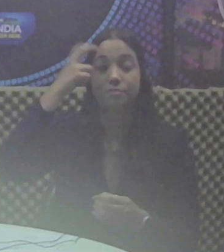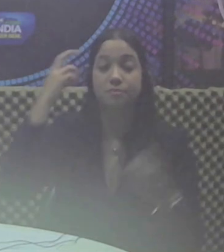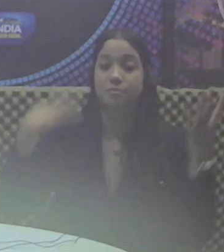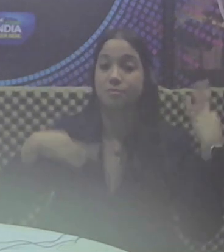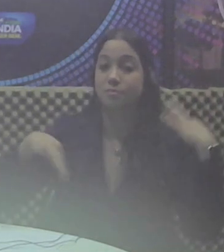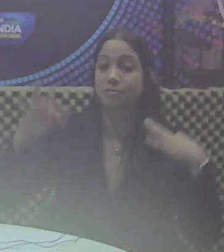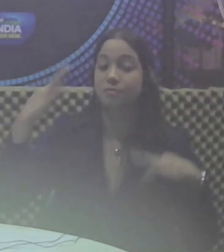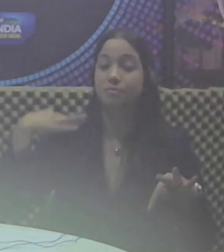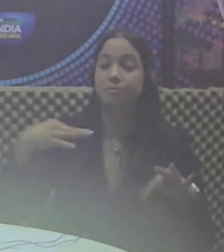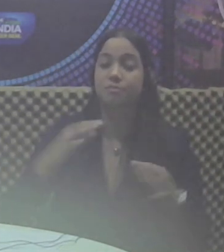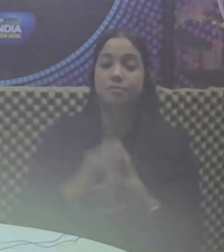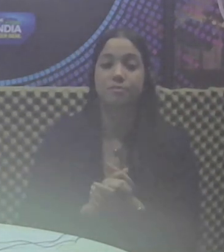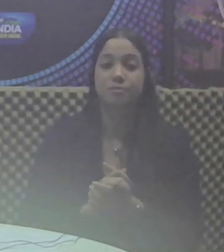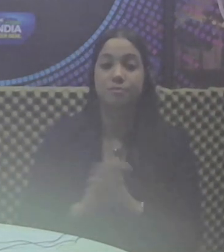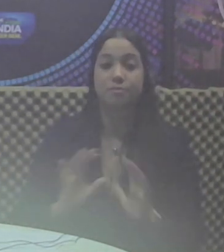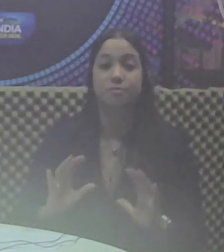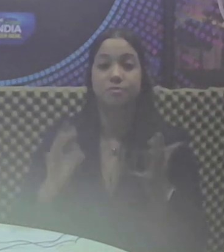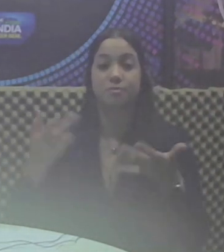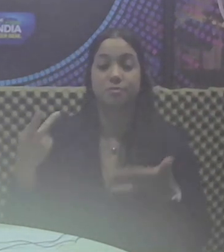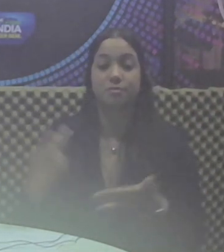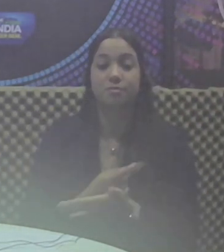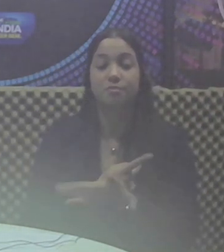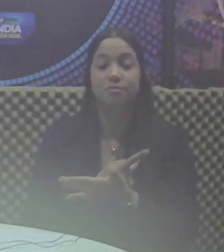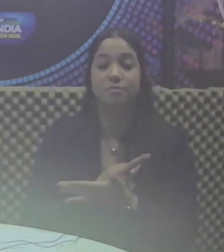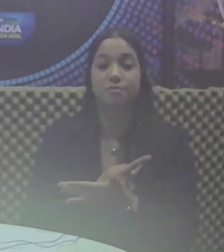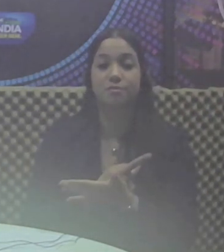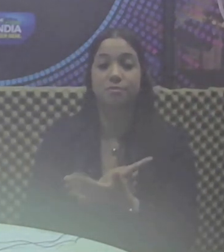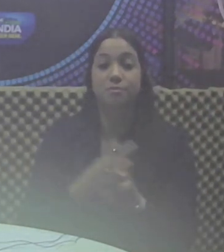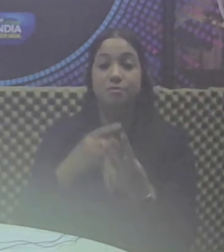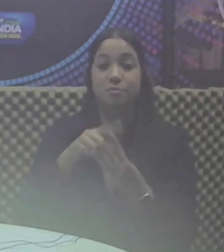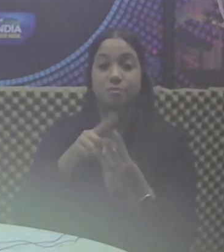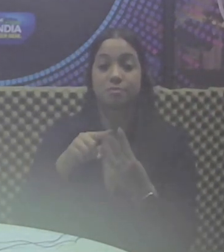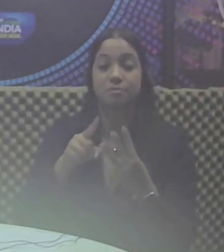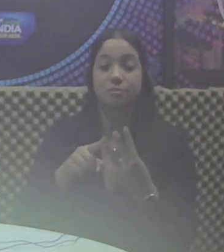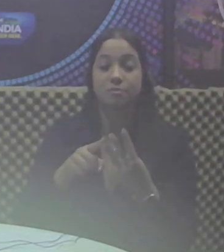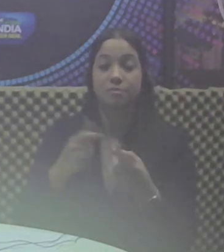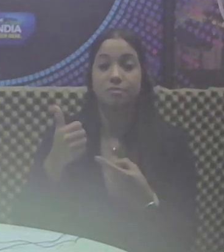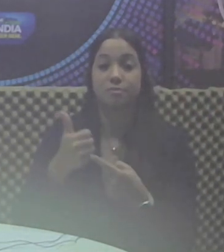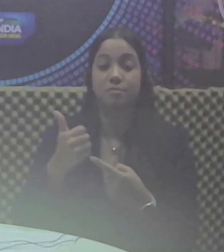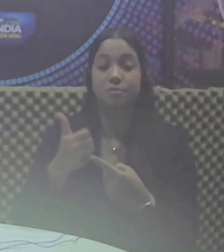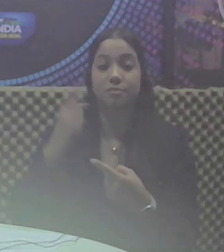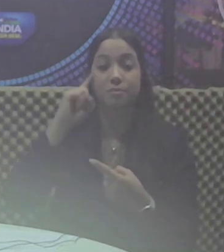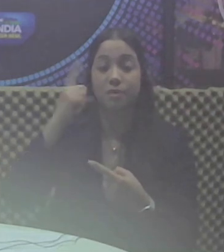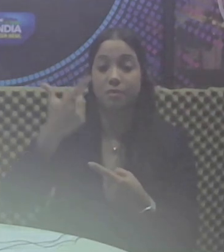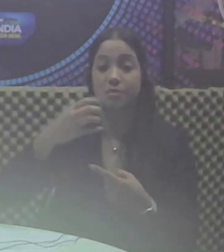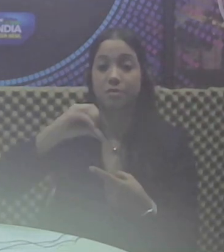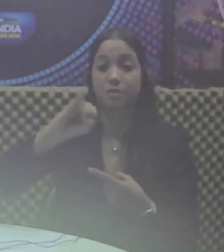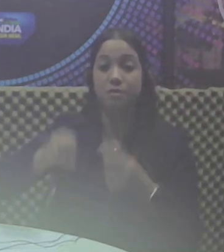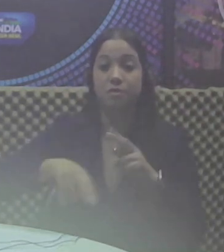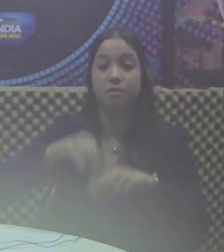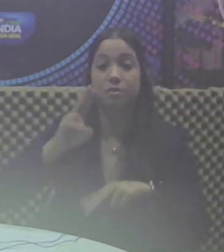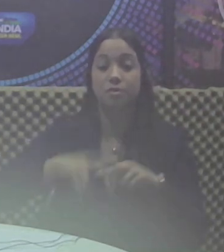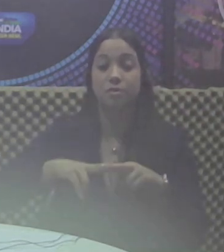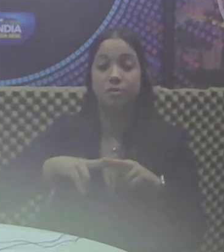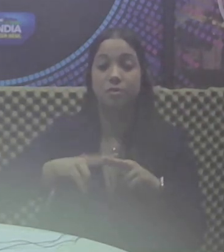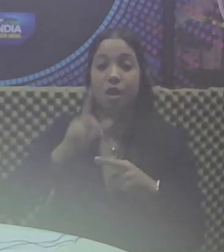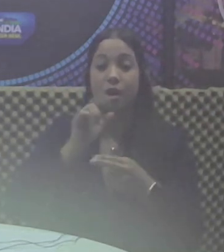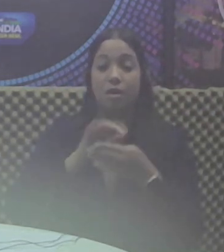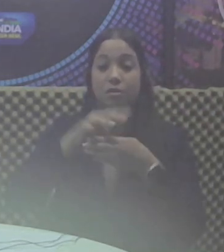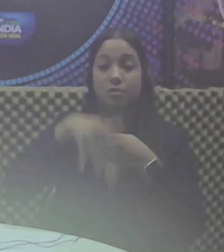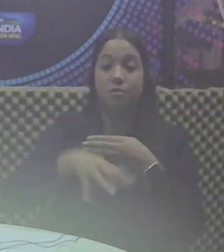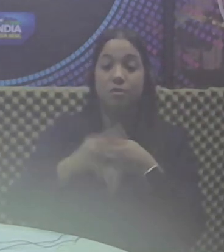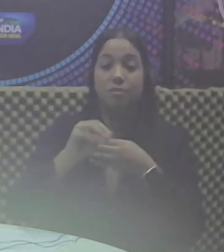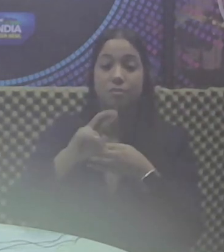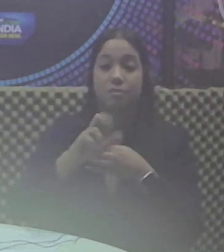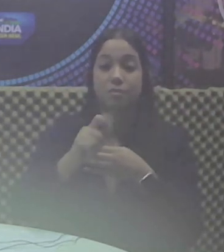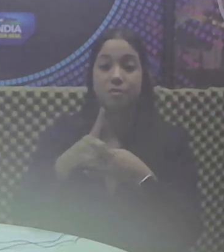Turismo. O torneio acontecerá em 3 etapas e a primeira será dia 29 de junho, na Represa de Miranda.